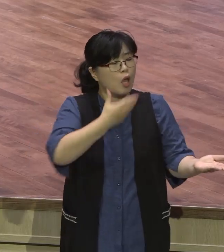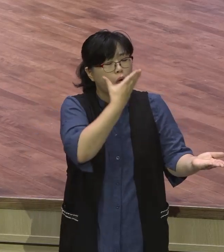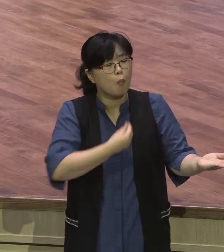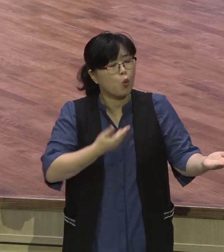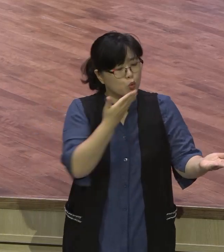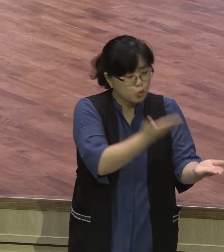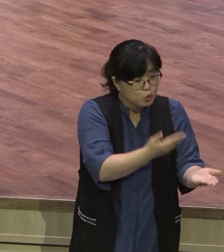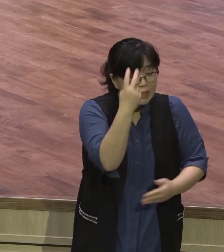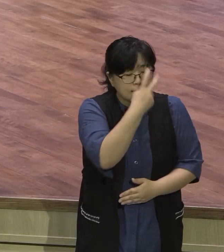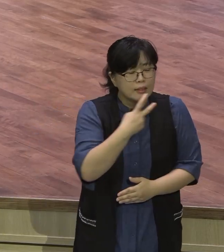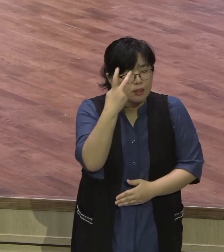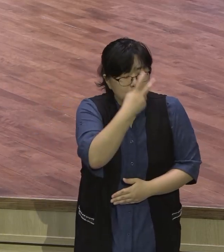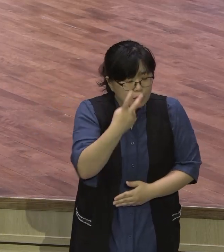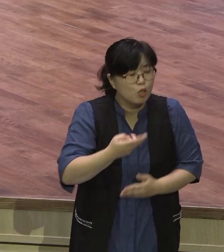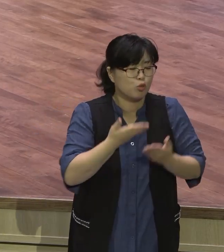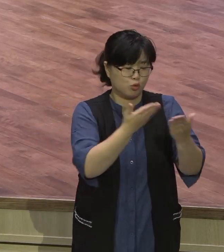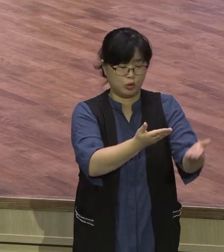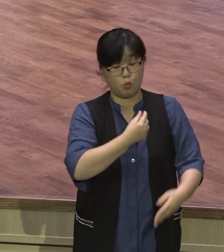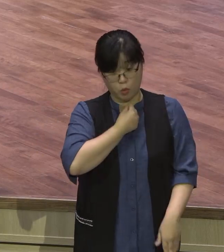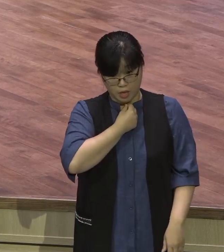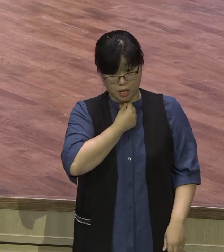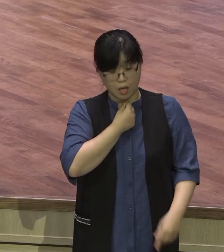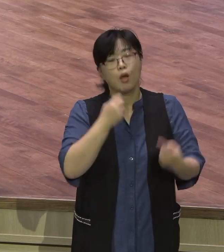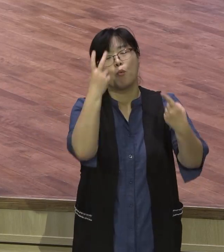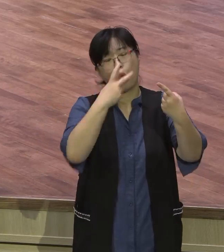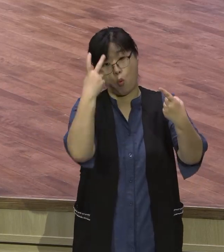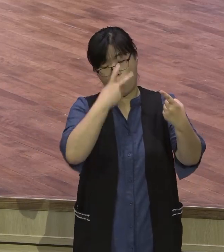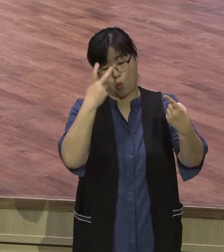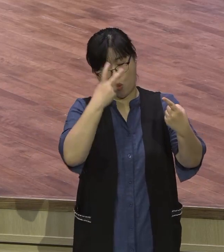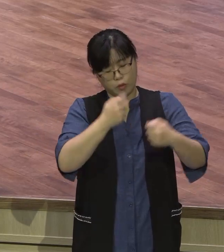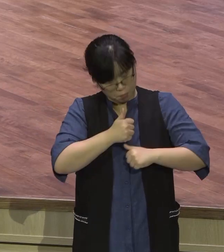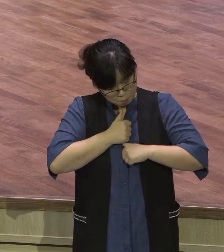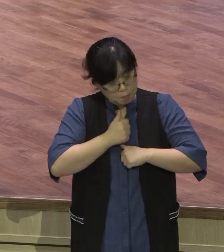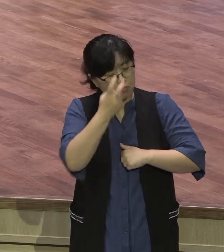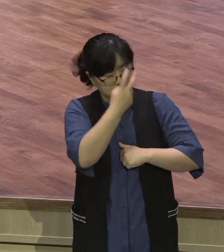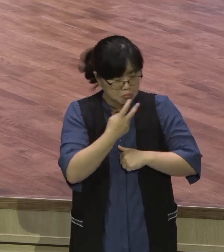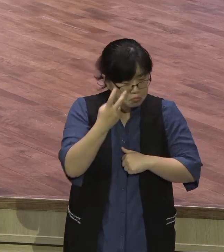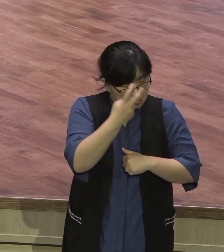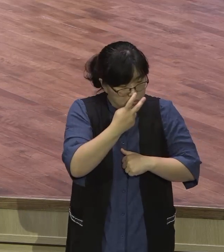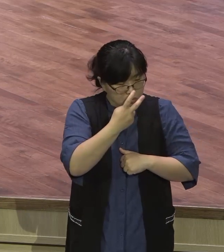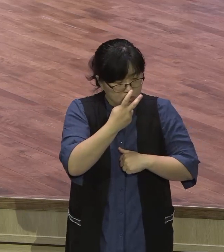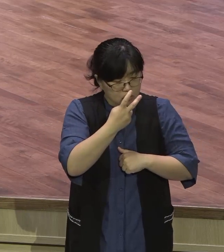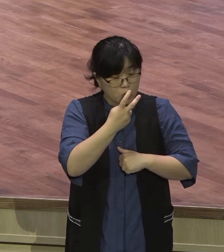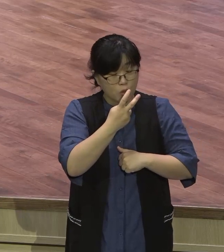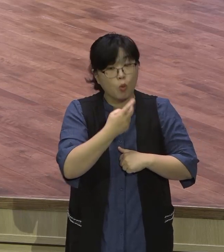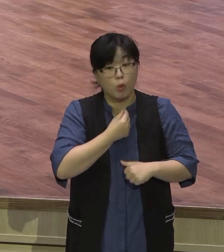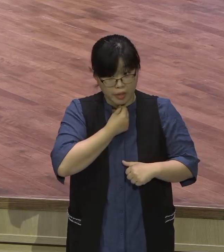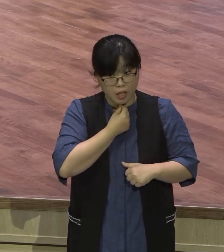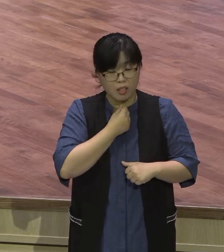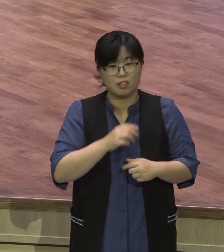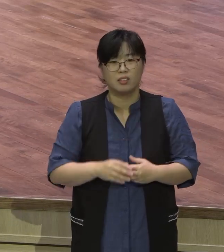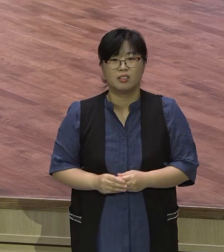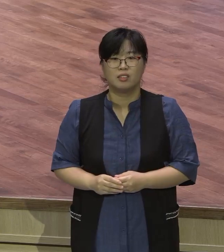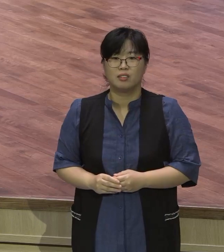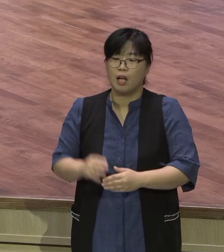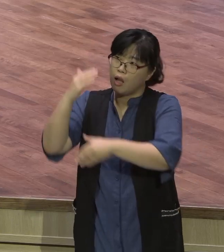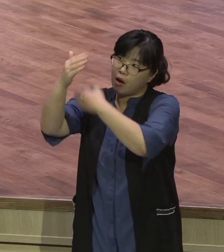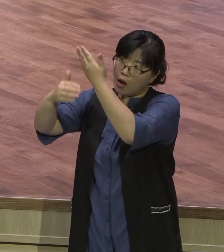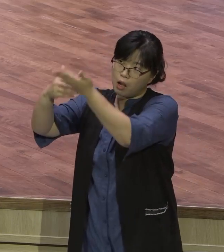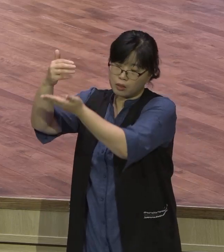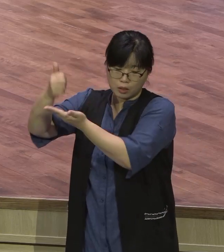지키시기를 원하며 너를 지키시기를 원하며 지키시네 하나님께서 우리를 지켜주신다